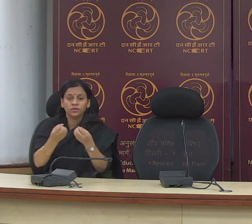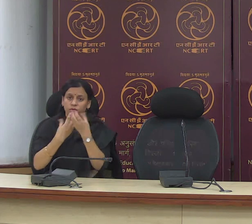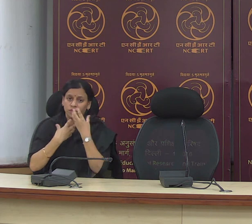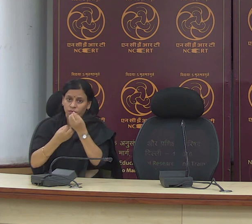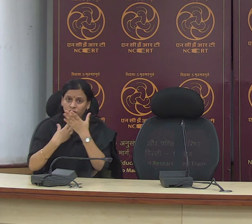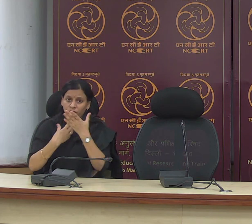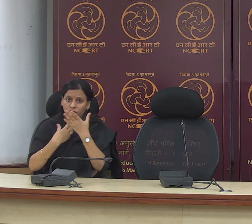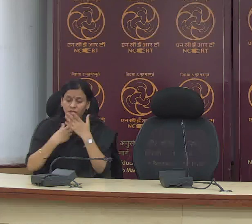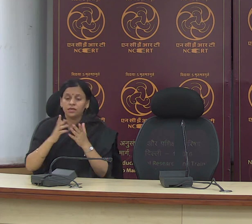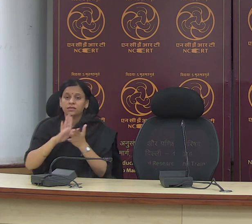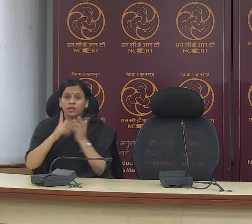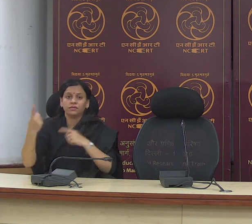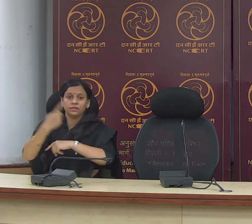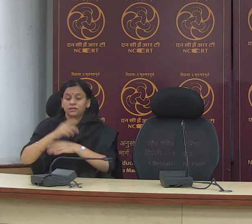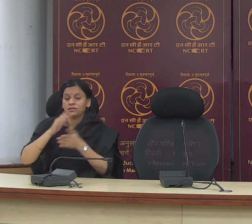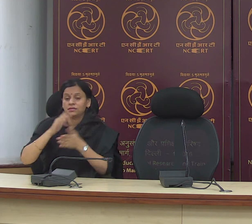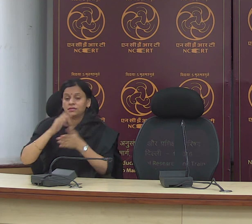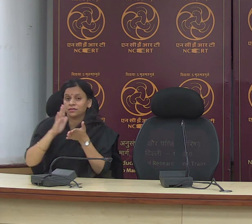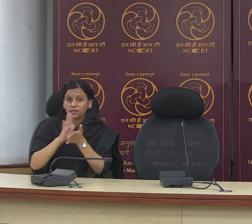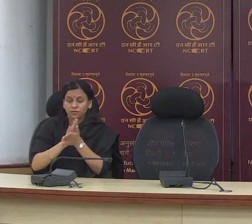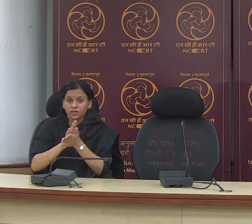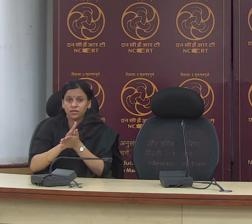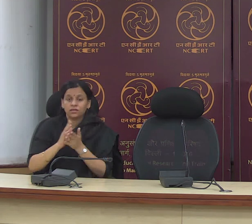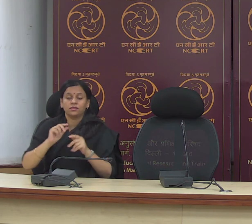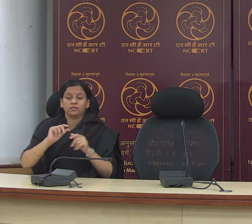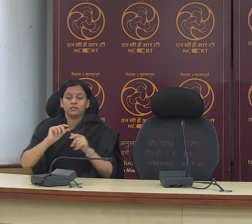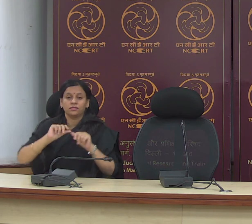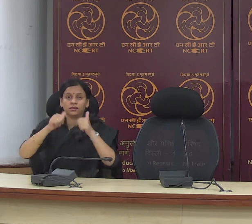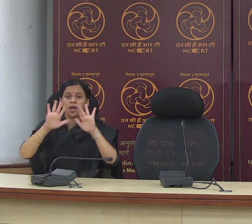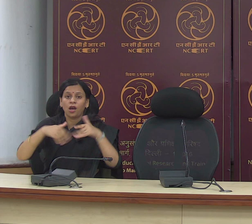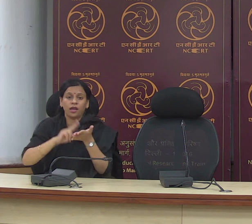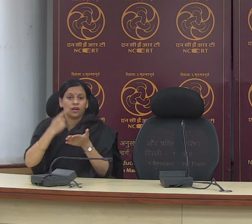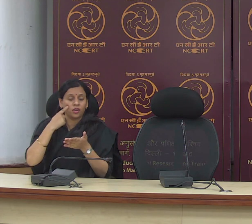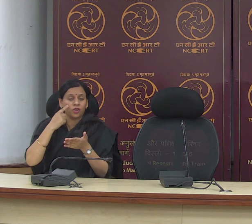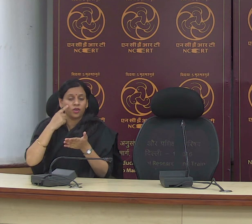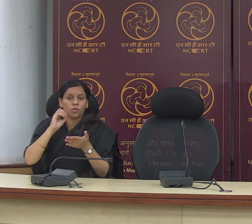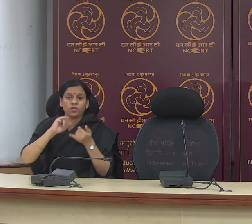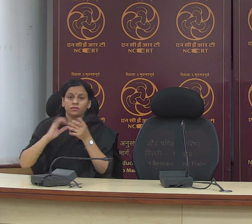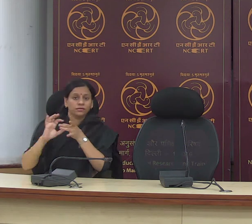ये जो हम दिवस मना रहे हैं, इसकी जो सार्थकता है वो सिद्ध हो सके NIOS के माध्यम से।